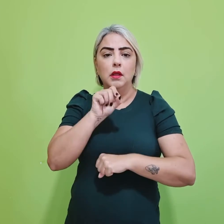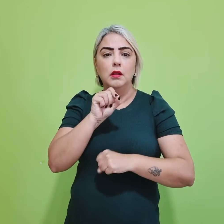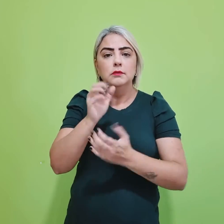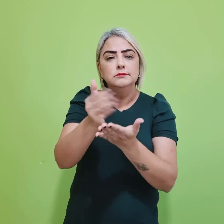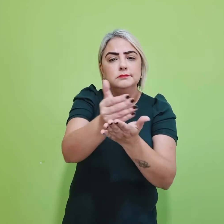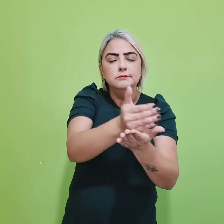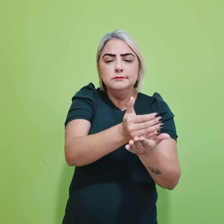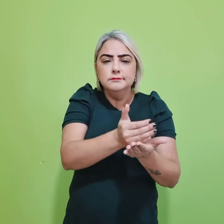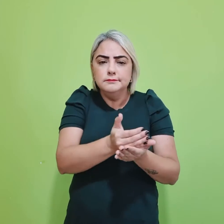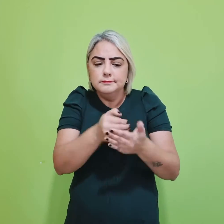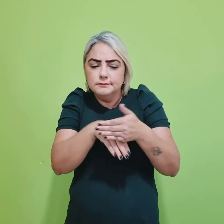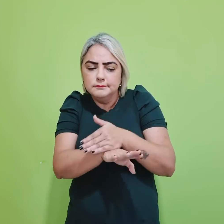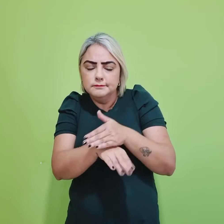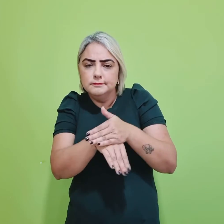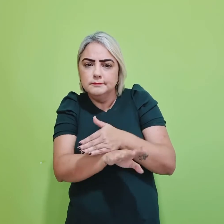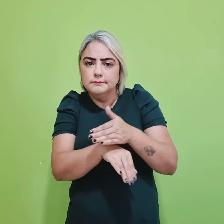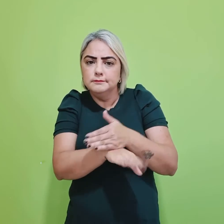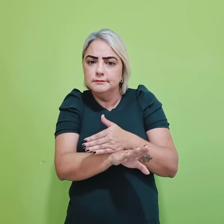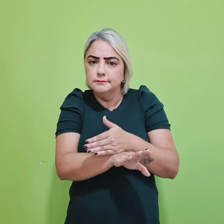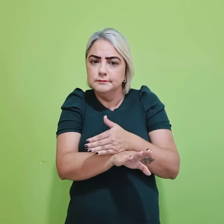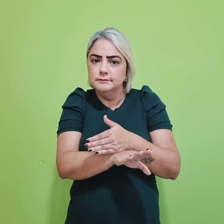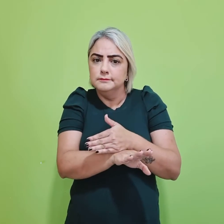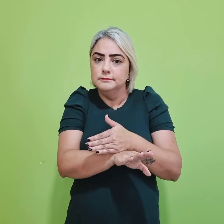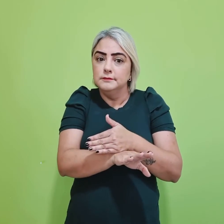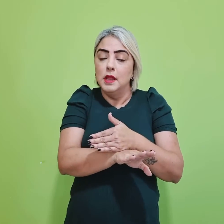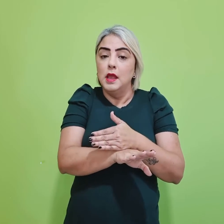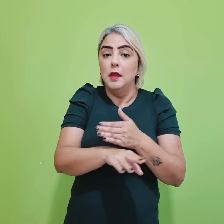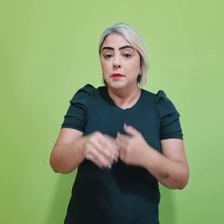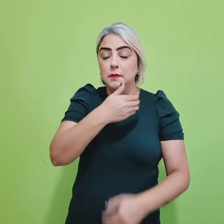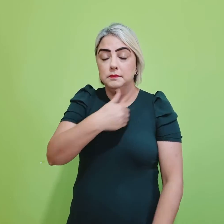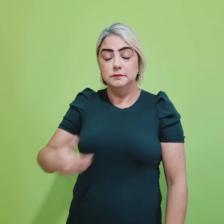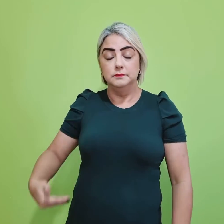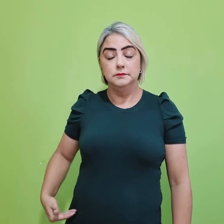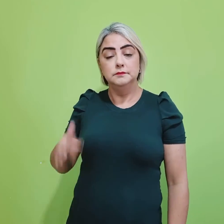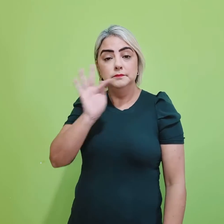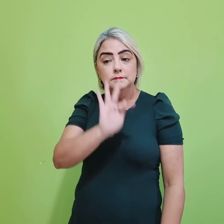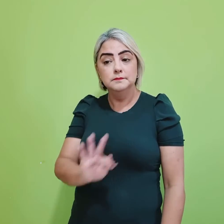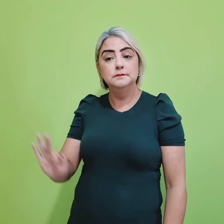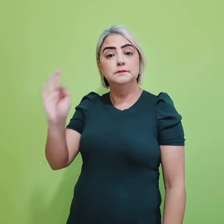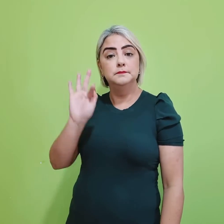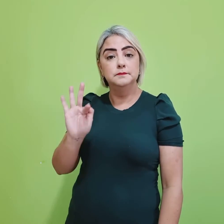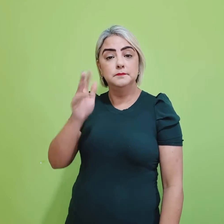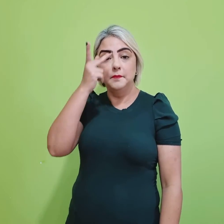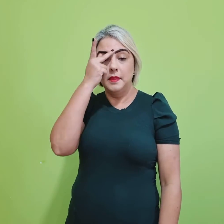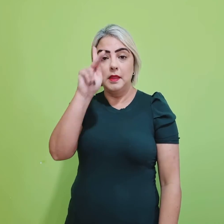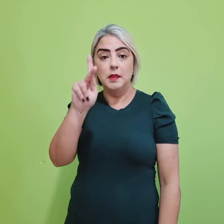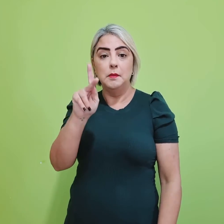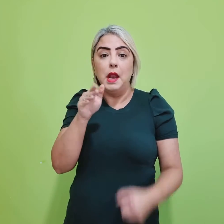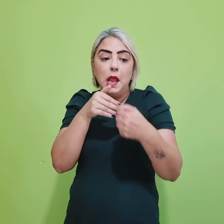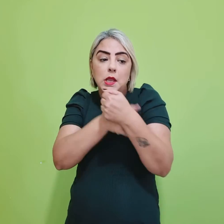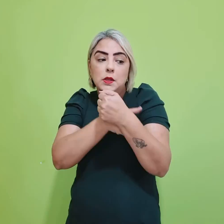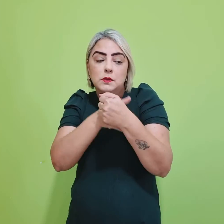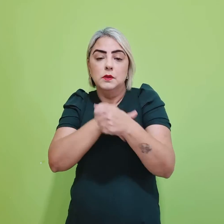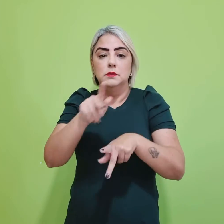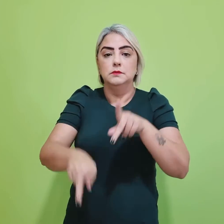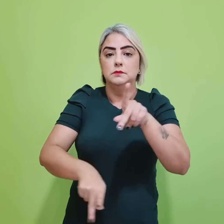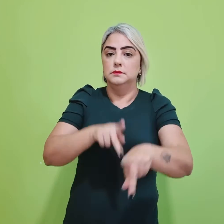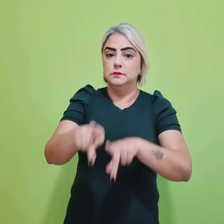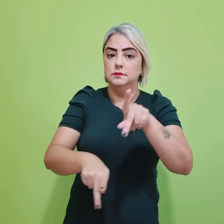foram subnotificados deliberadamente pelo governo federal para omitir da